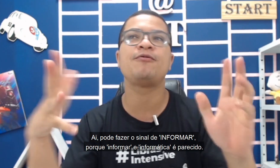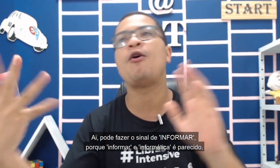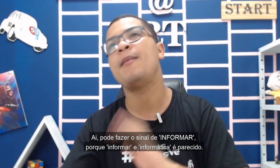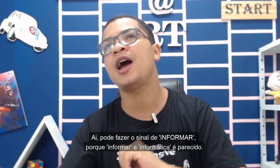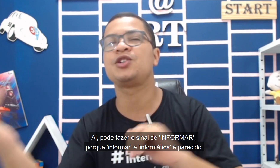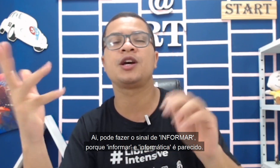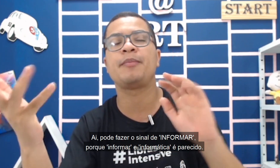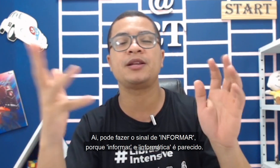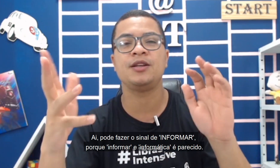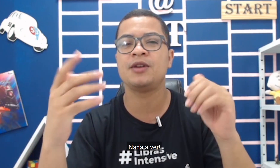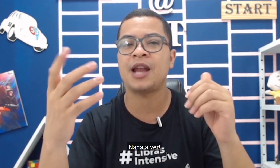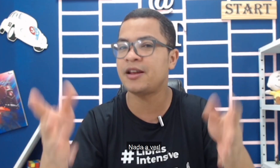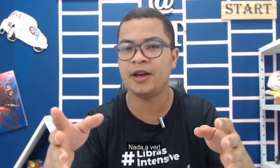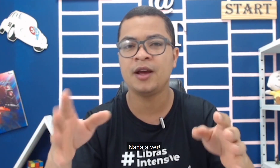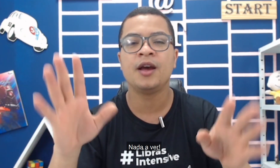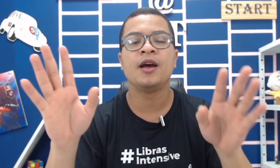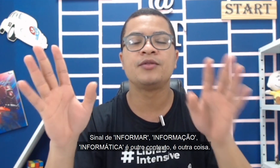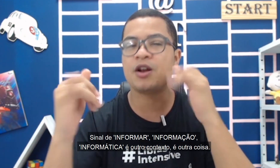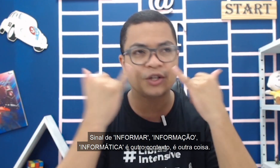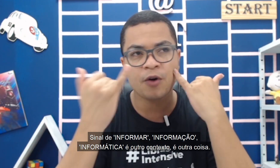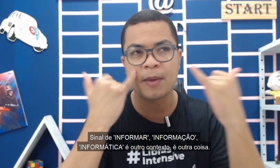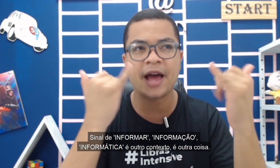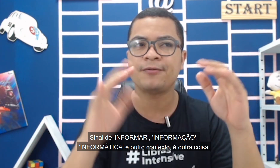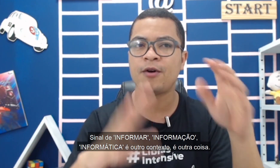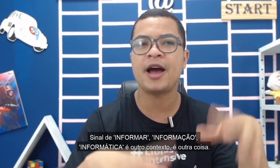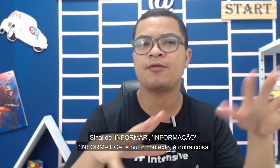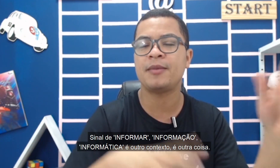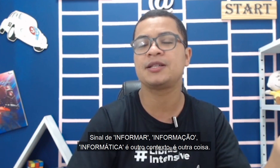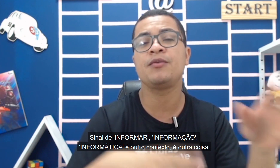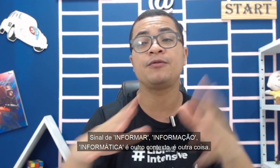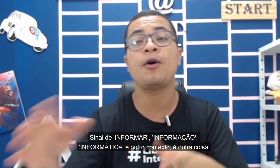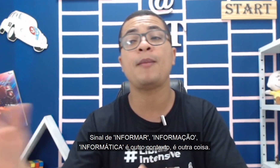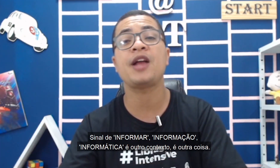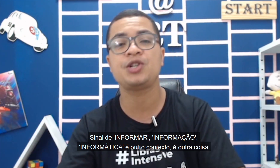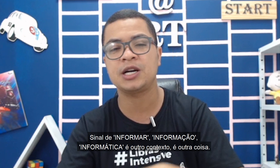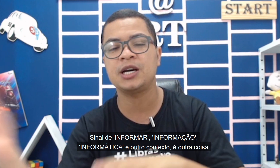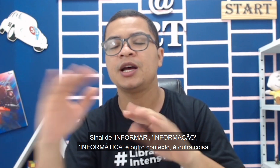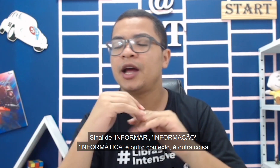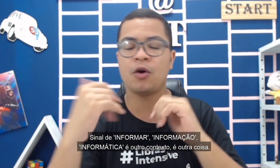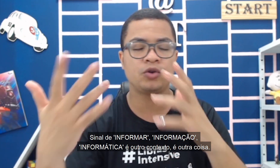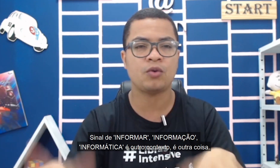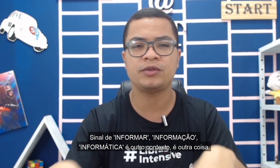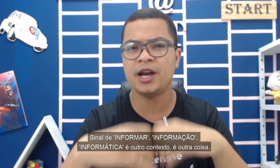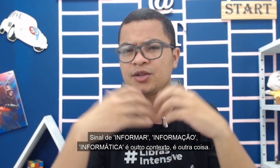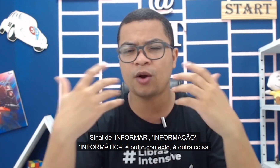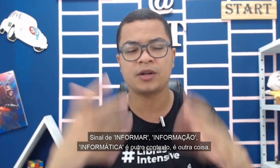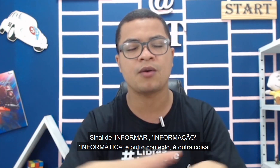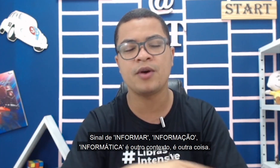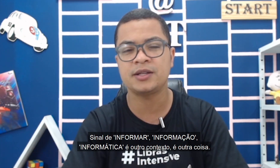informática, é parecido Nada a ver O sinal de informar, informar, informação Informática é outro contexto, é outra coisa